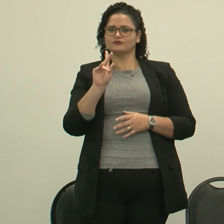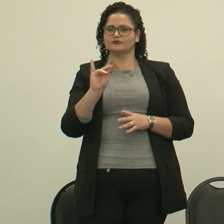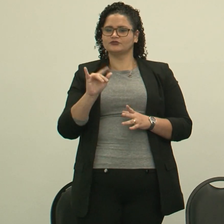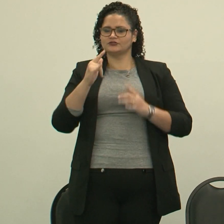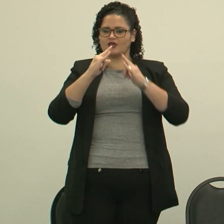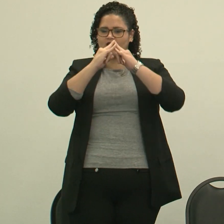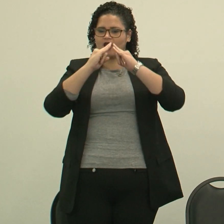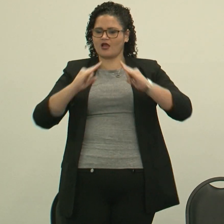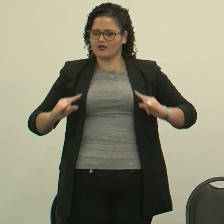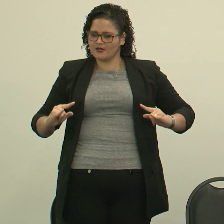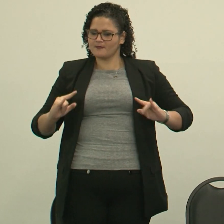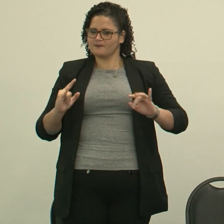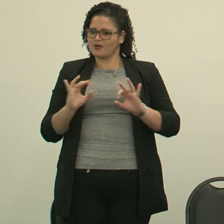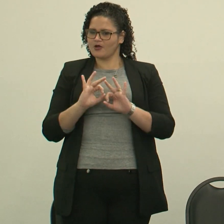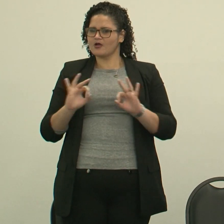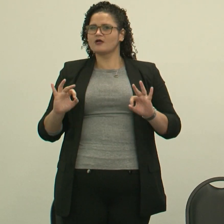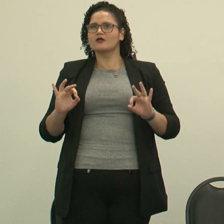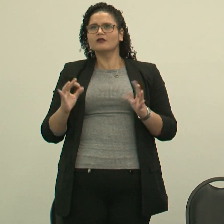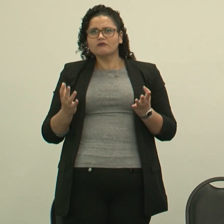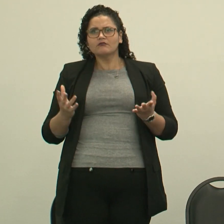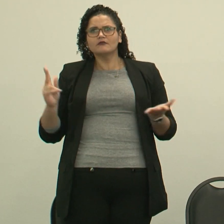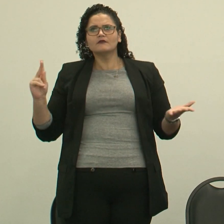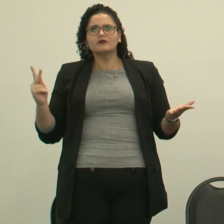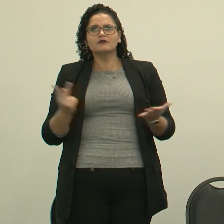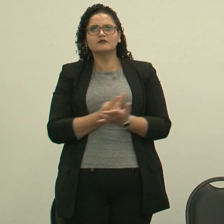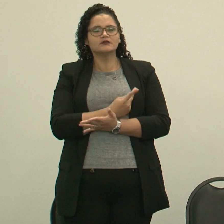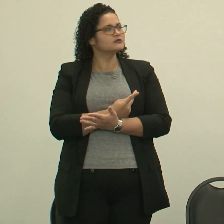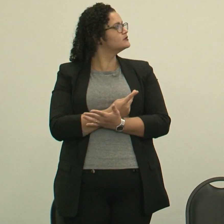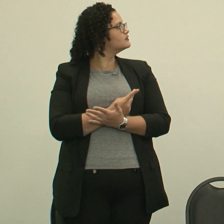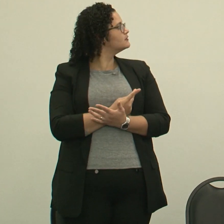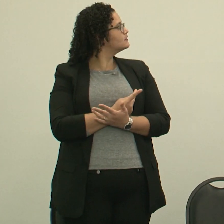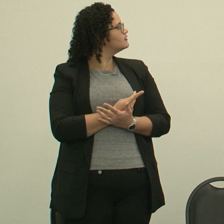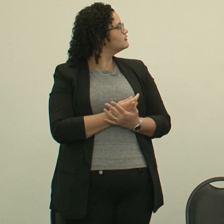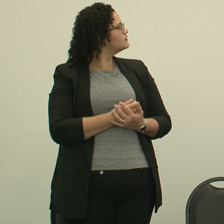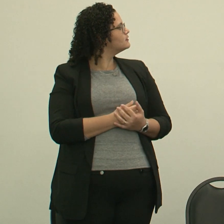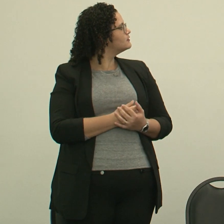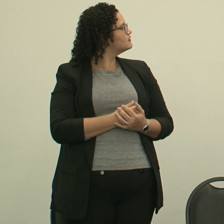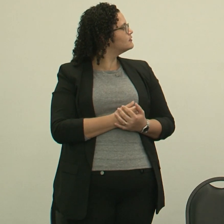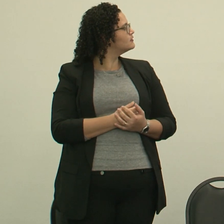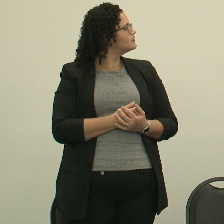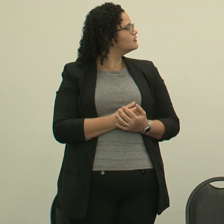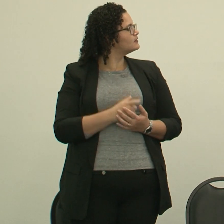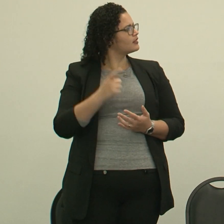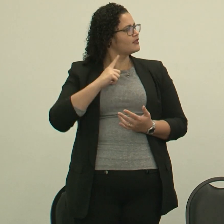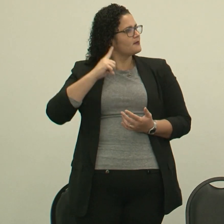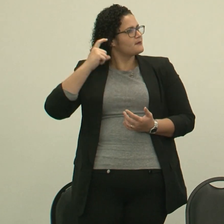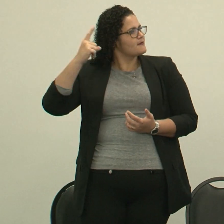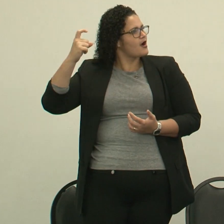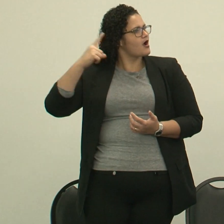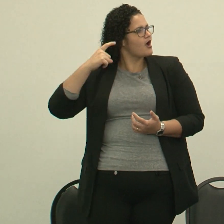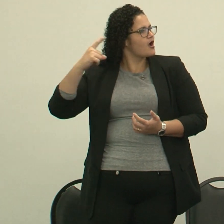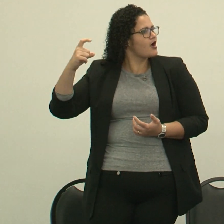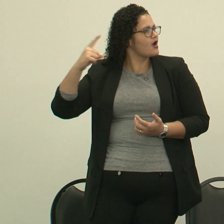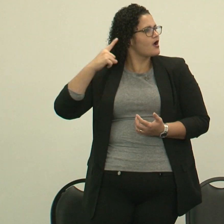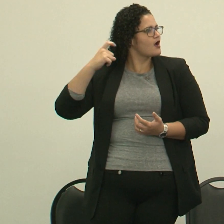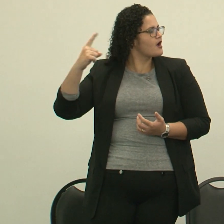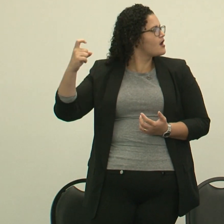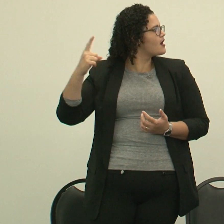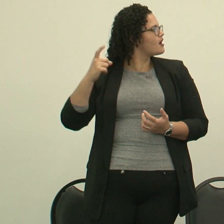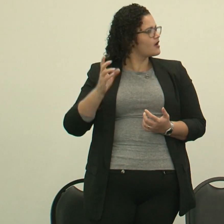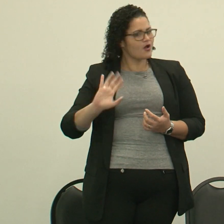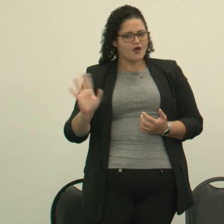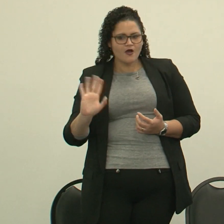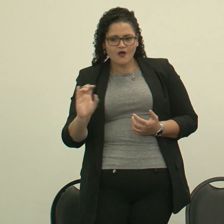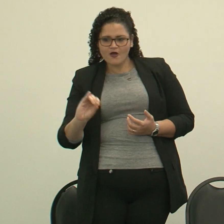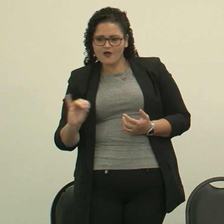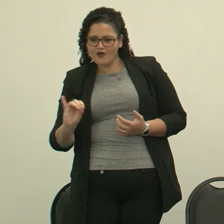não acham? Céus, o que foi isso? Aí tá, tem onomatopeias acontecendo ali, ou seja, tem barulho do lado.